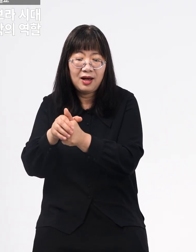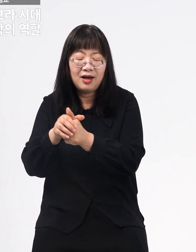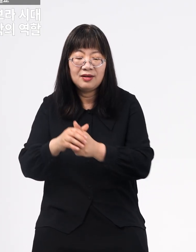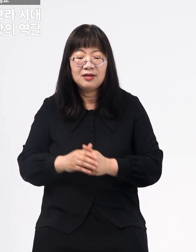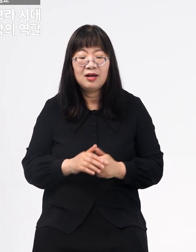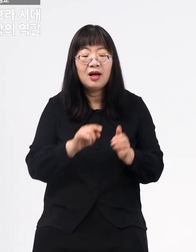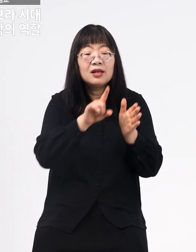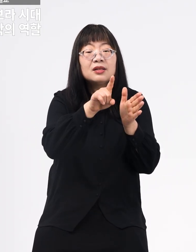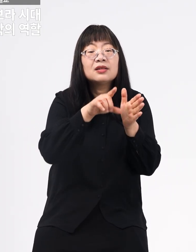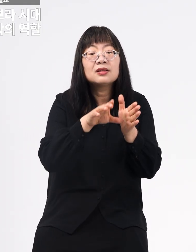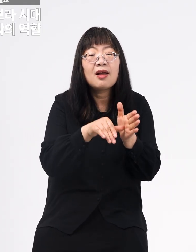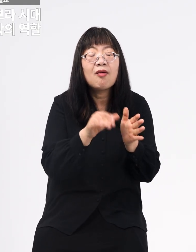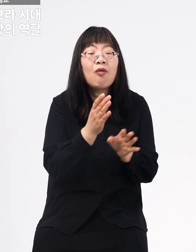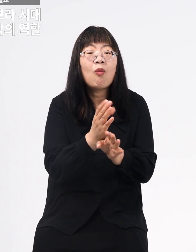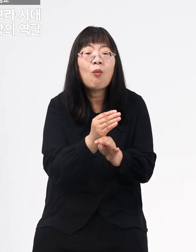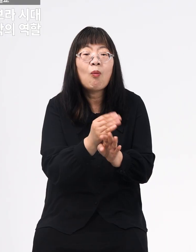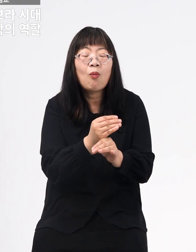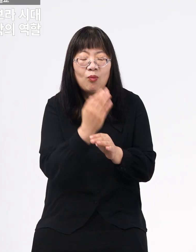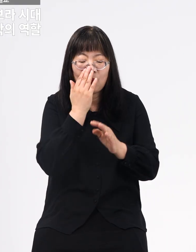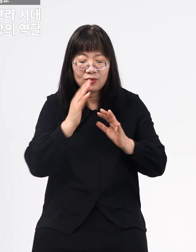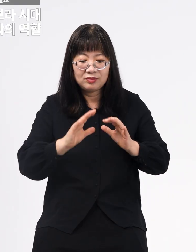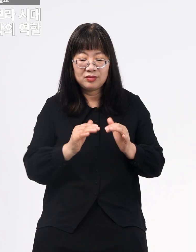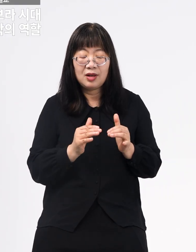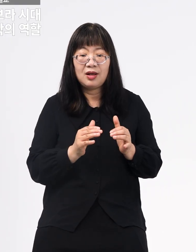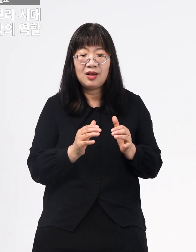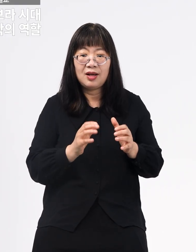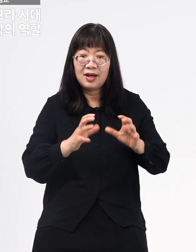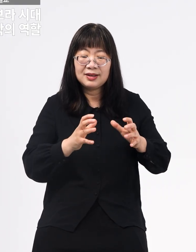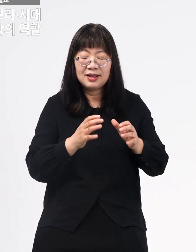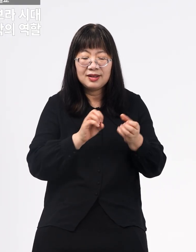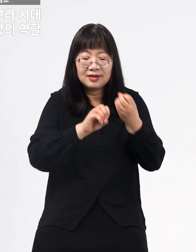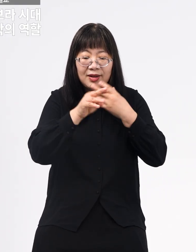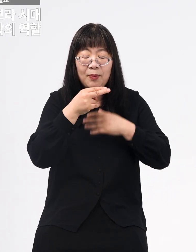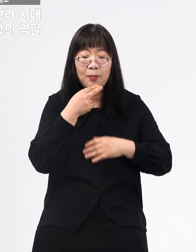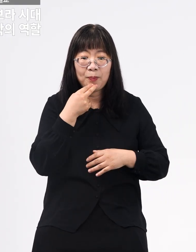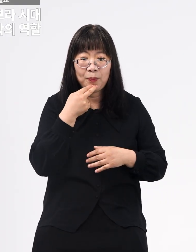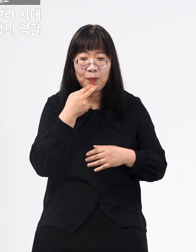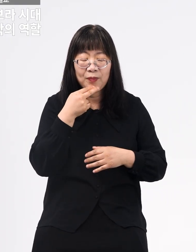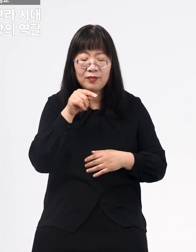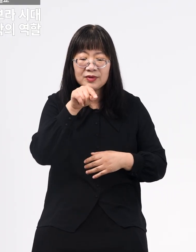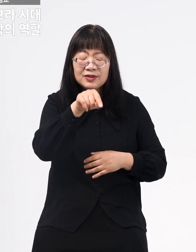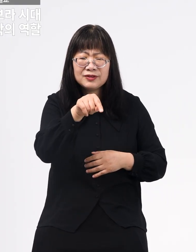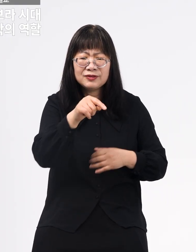어느 때입니까? 이스라엘이 답이 없이 그